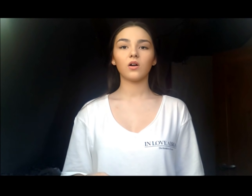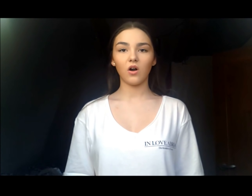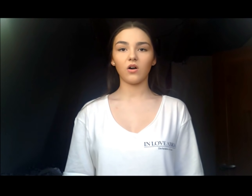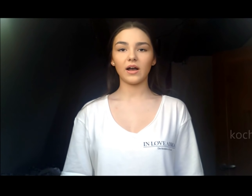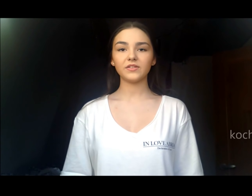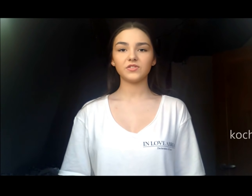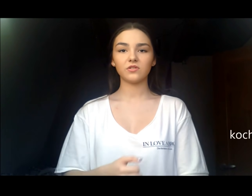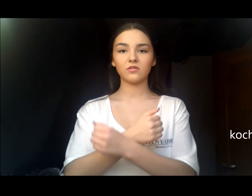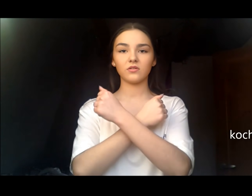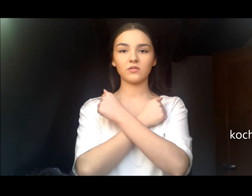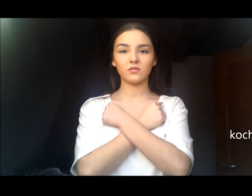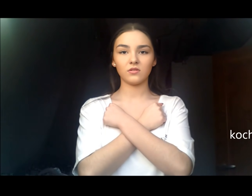Kochać.